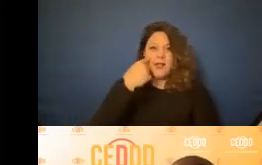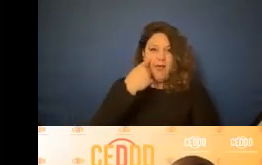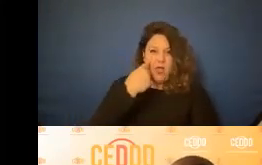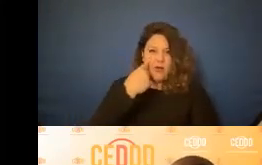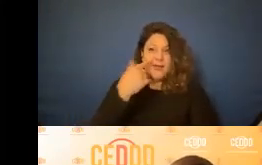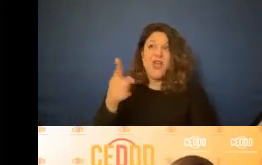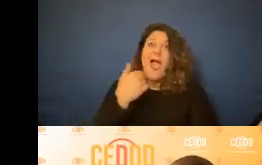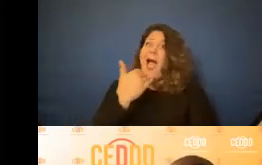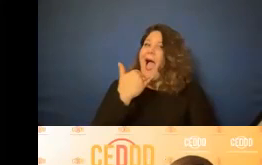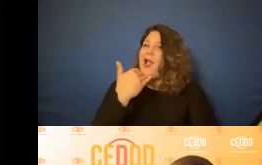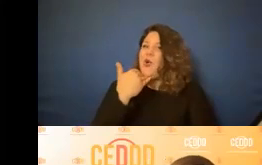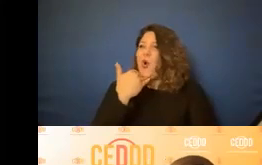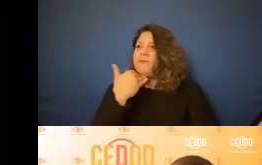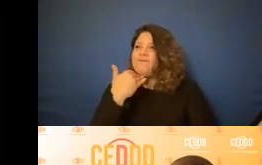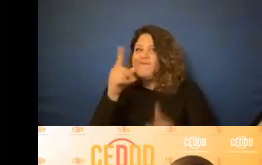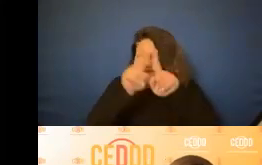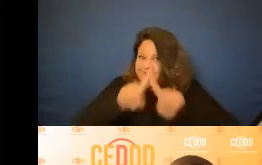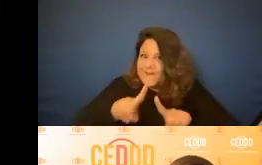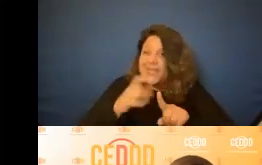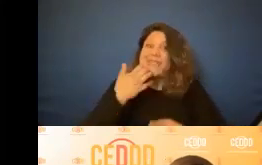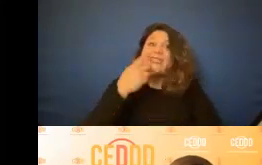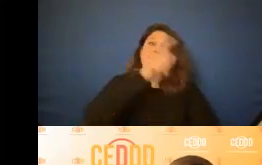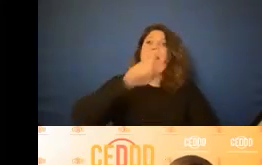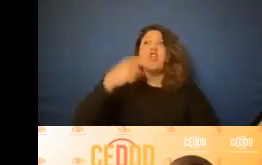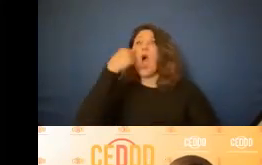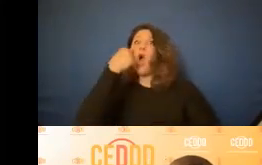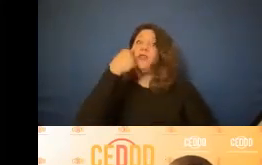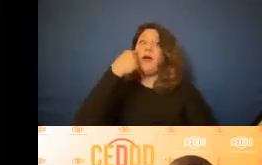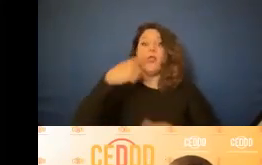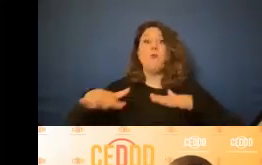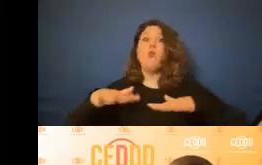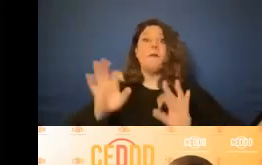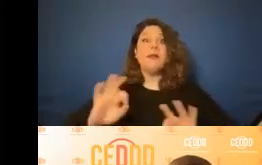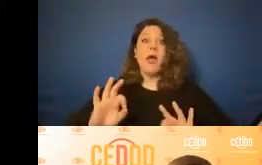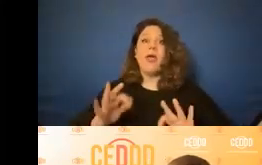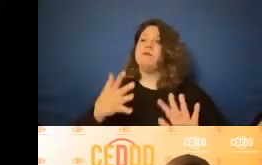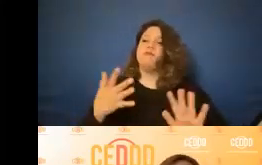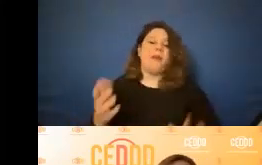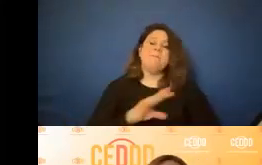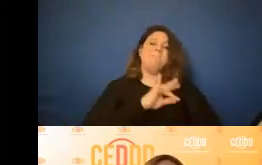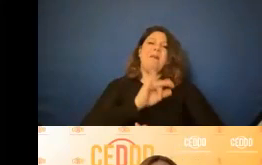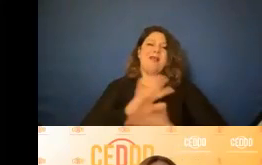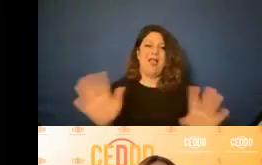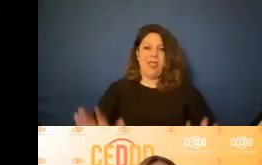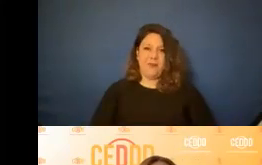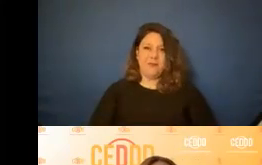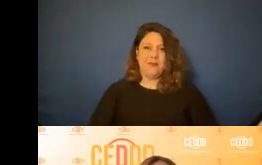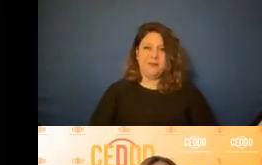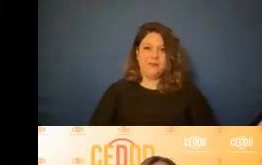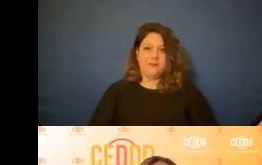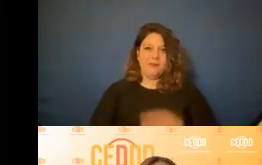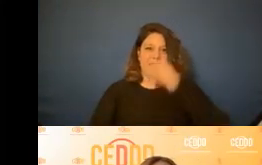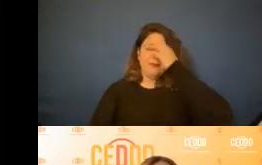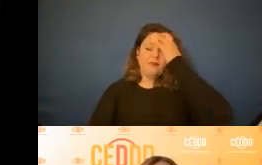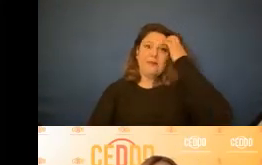no movilizamos a los observadores, no hacemos nada. Porque por mucho que queramos mirar, vamos a ver solo una parte